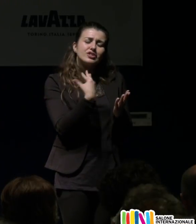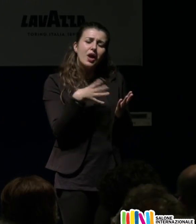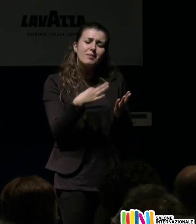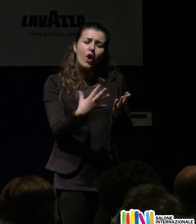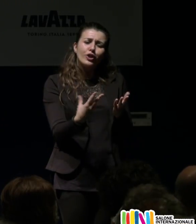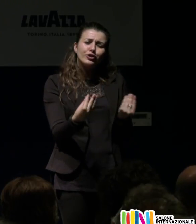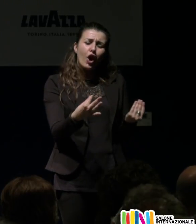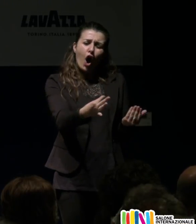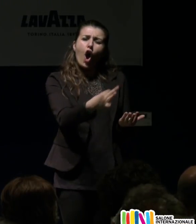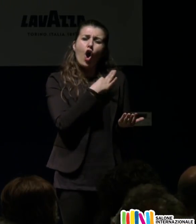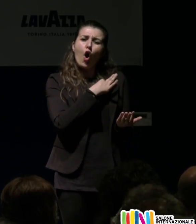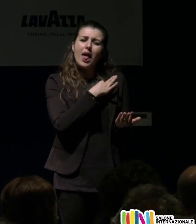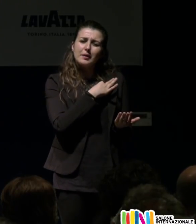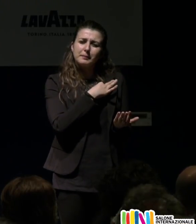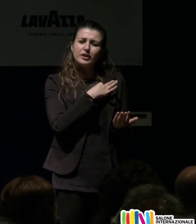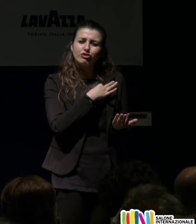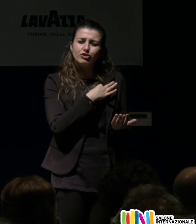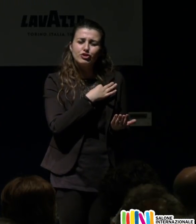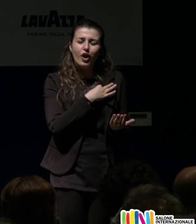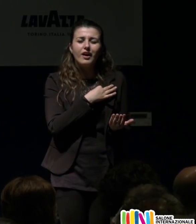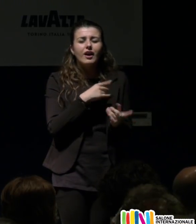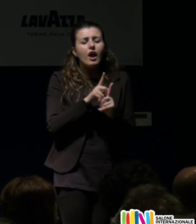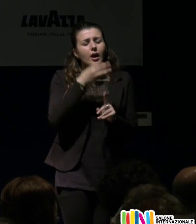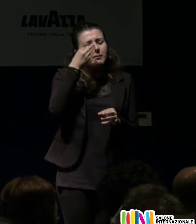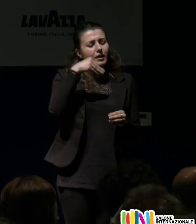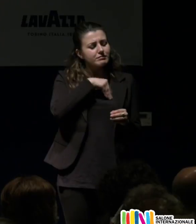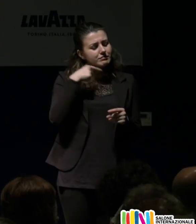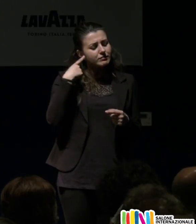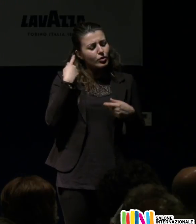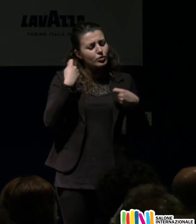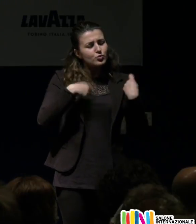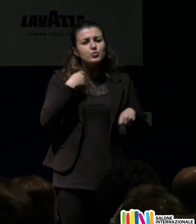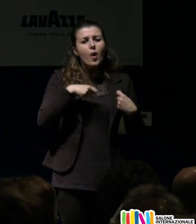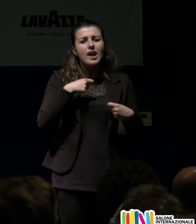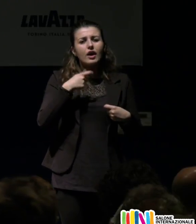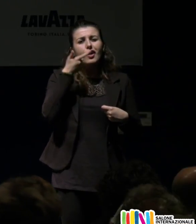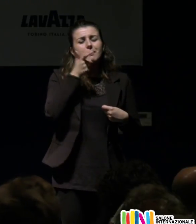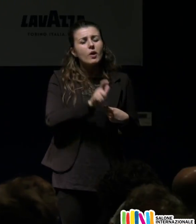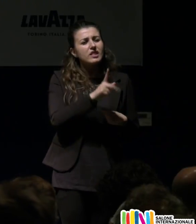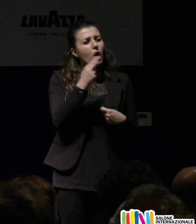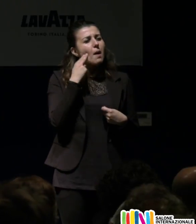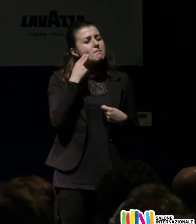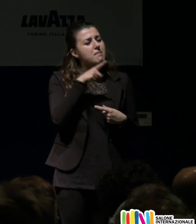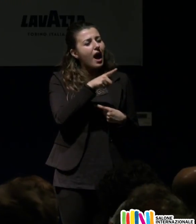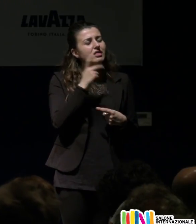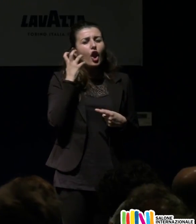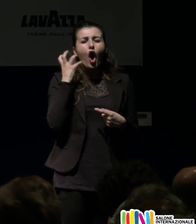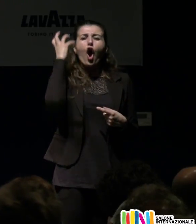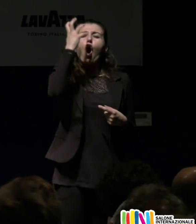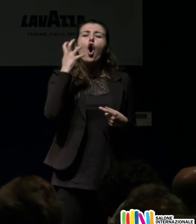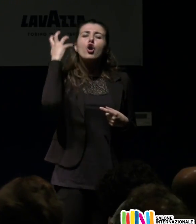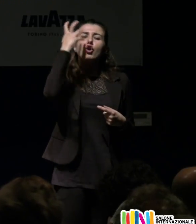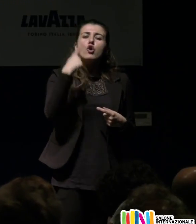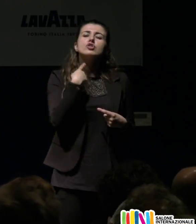segnato ma vorrei dire suonato come se mi avesse suonato perché un padre orgoglioso di dire mio